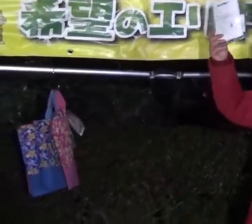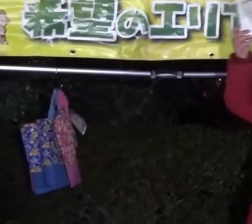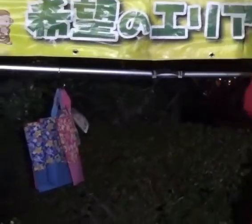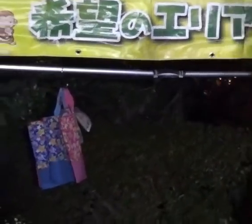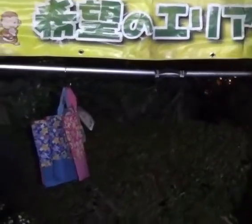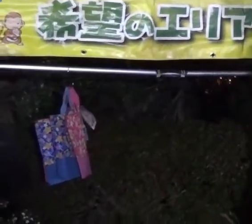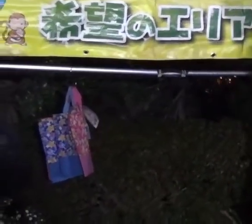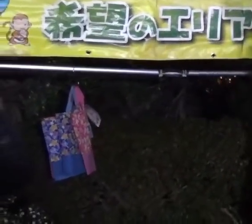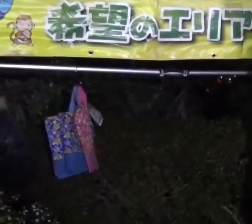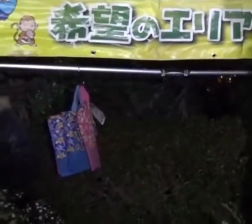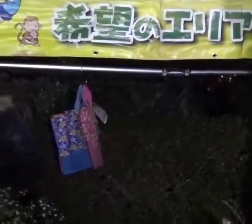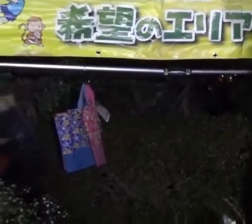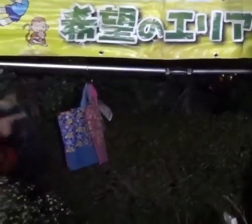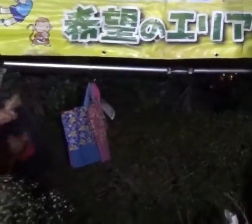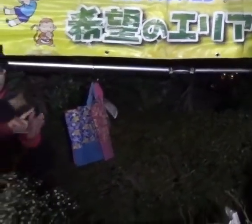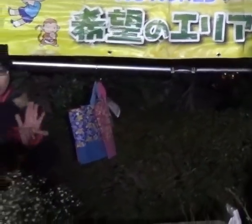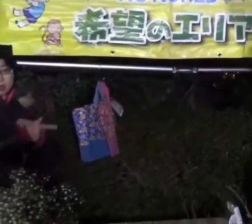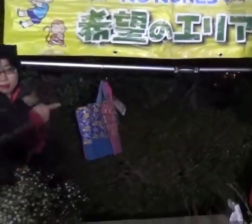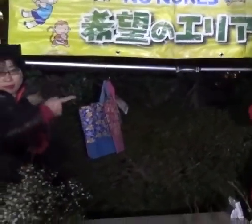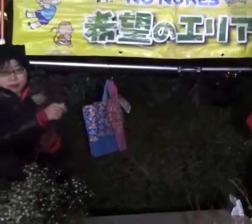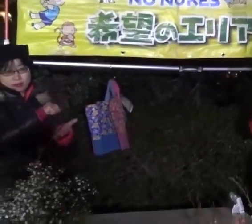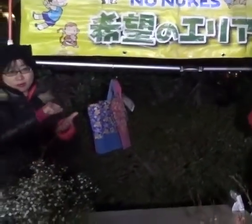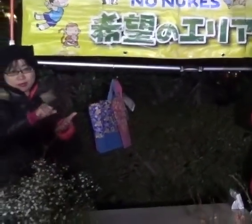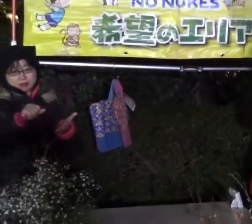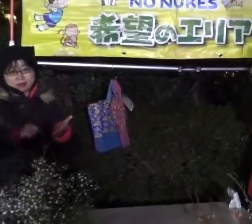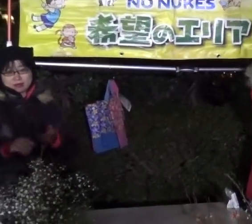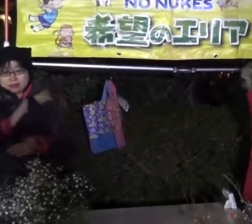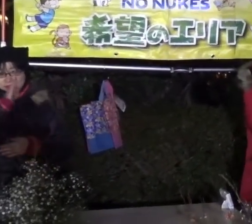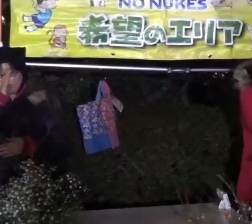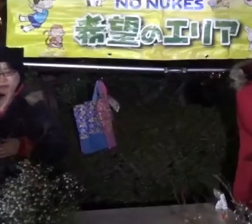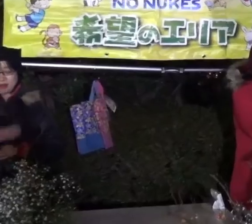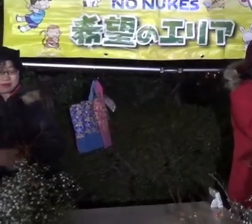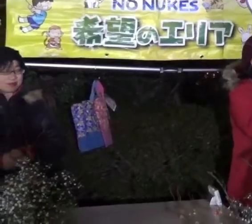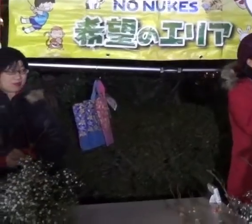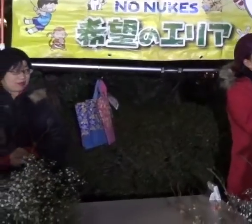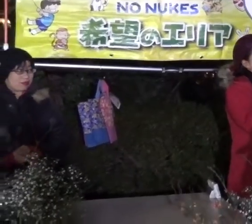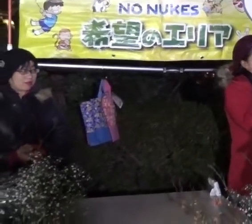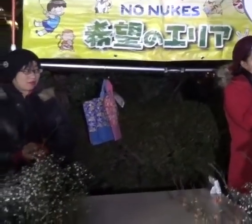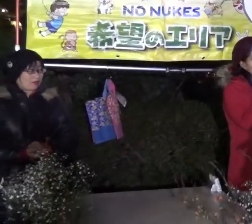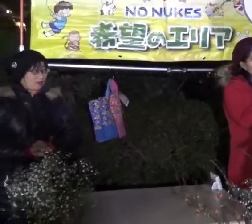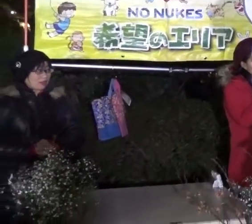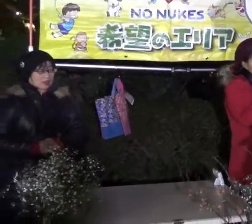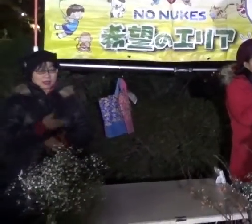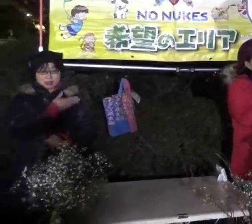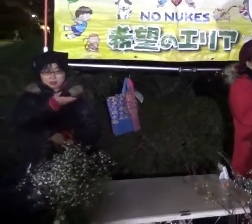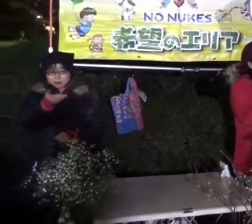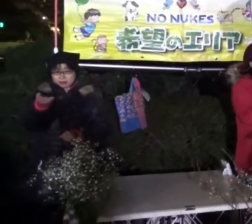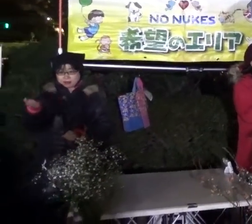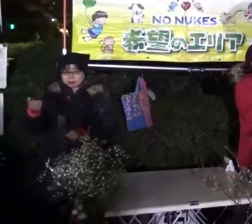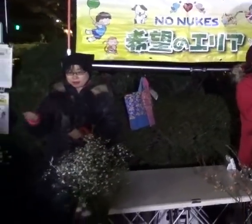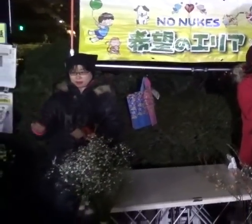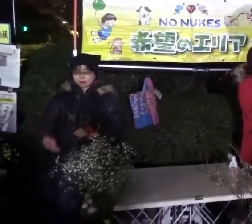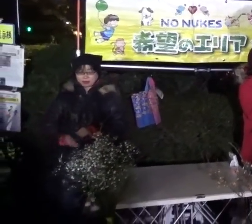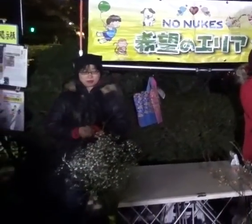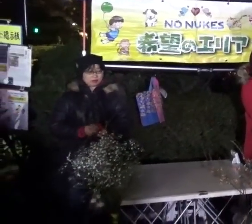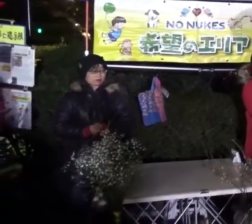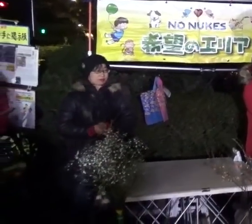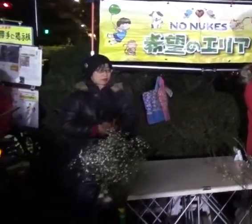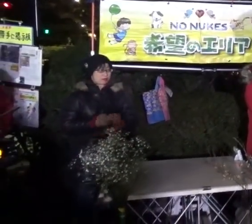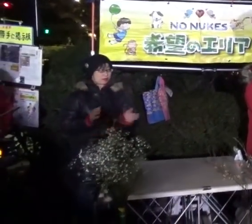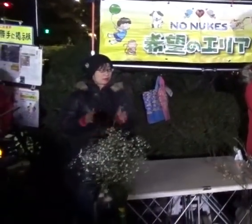欲しいよって方いらっしゃいましたら、これに書いてお知らせください。回しときますね。はい、